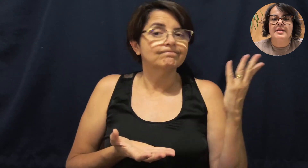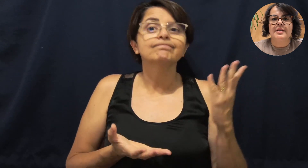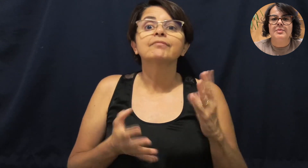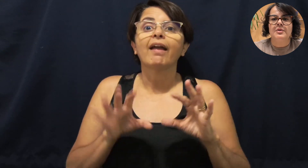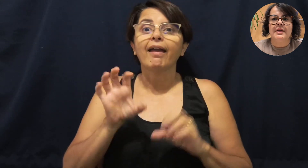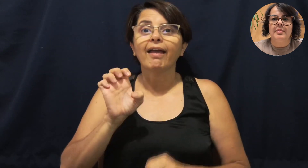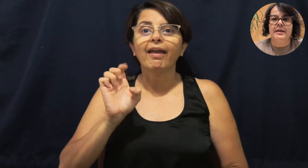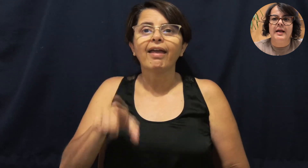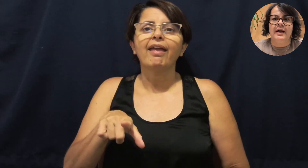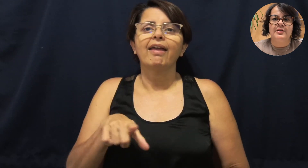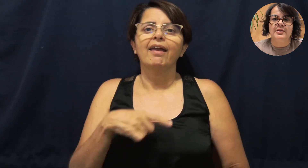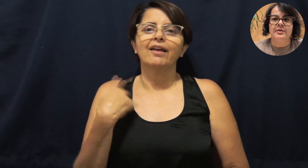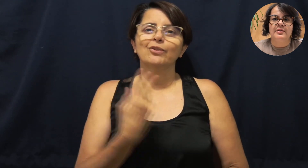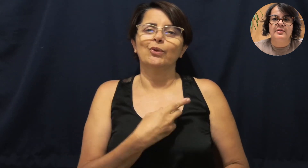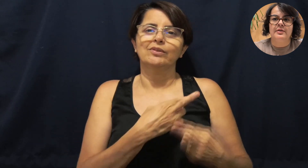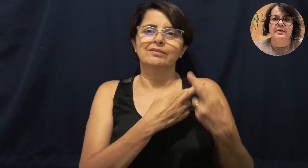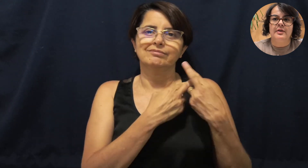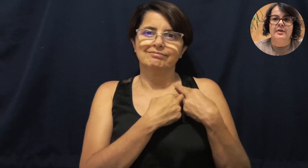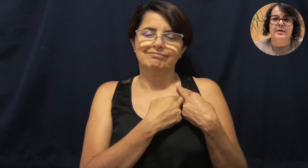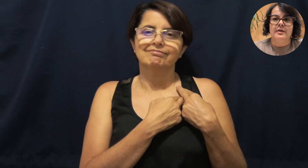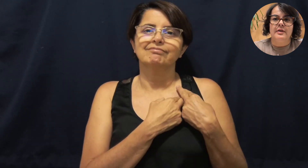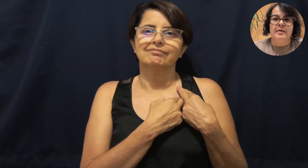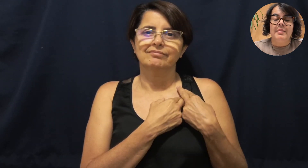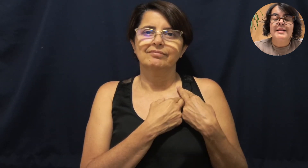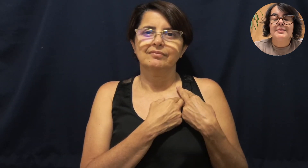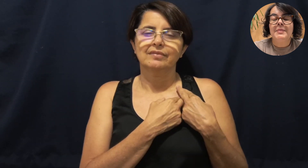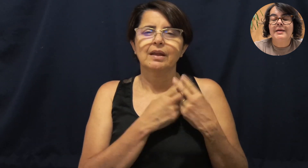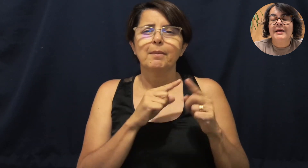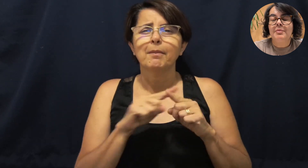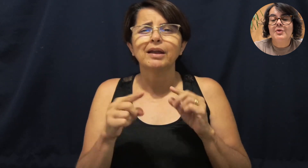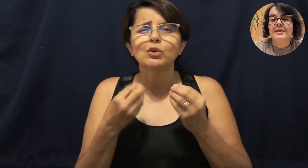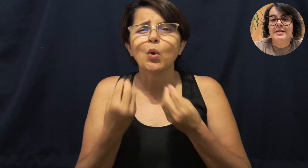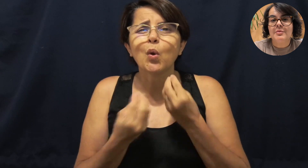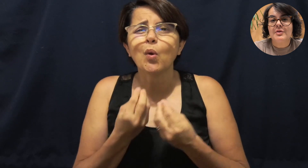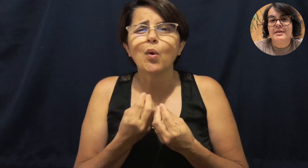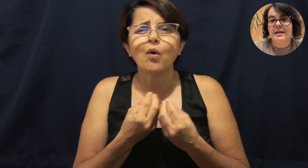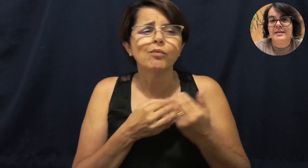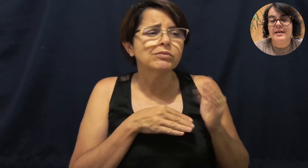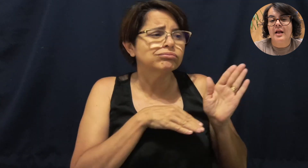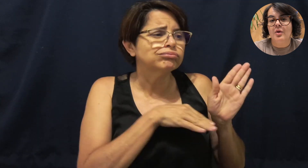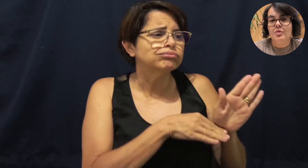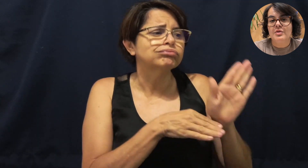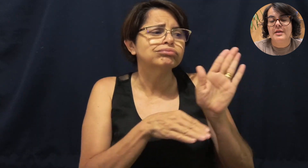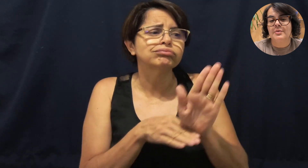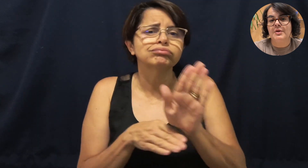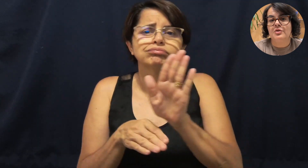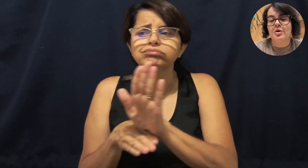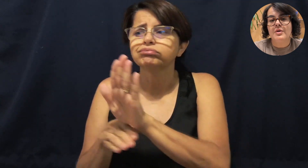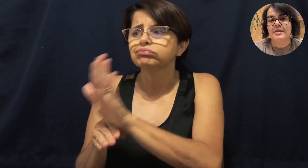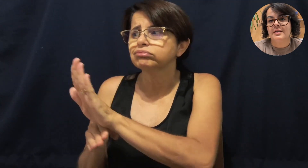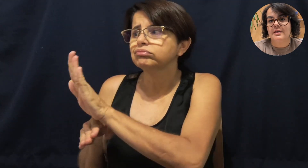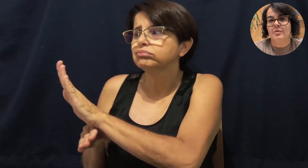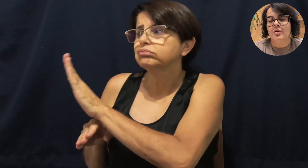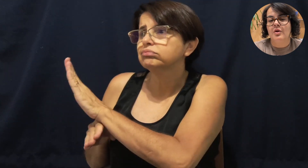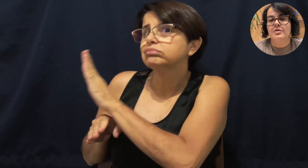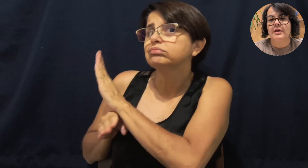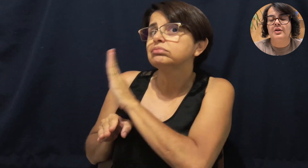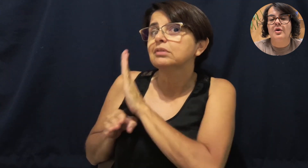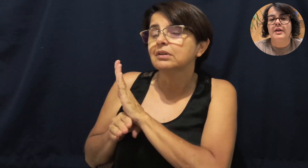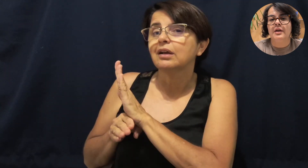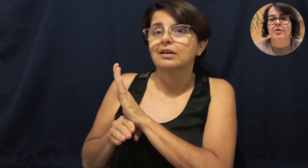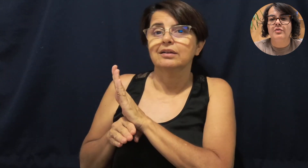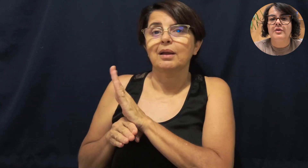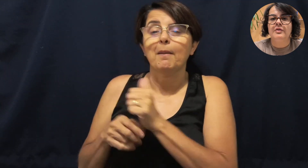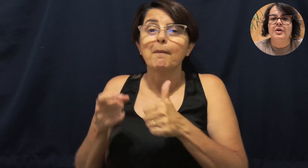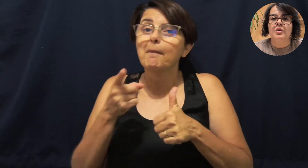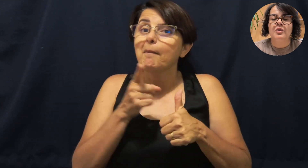a nossa responsabilidade. Mas para que possamos trazer a luz às pessoas que estão ao nosso